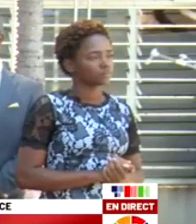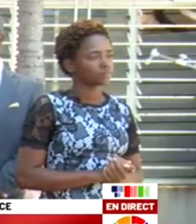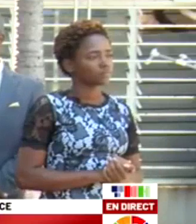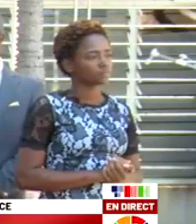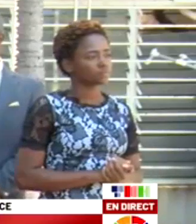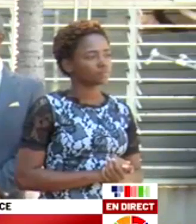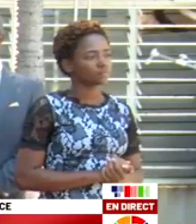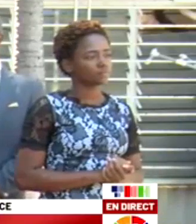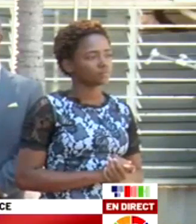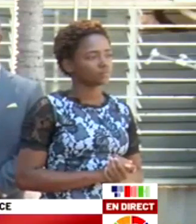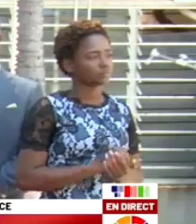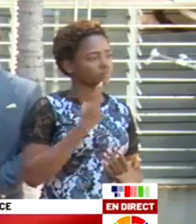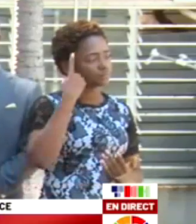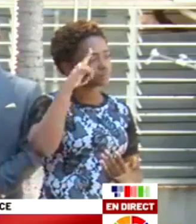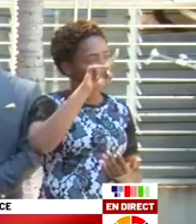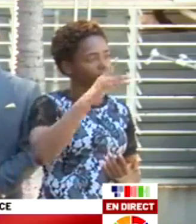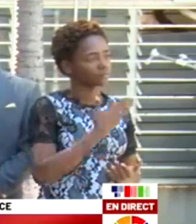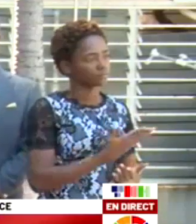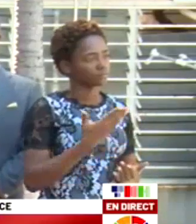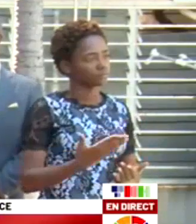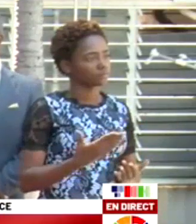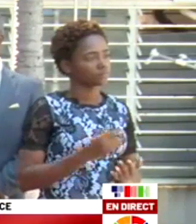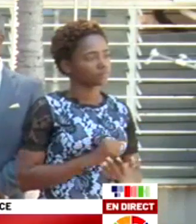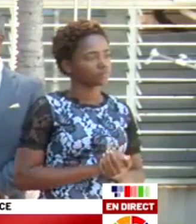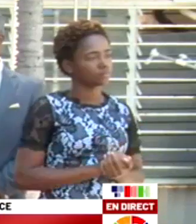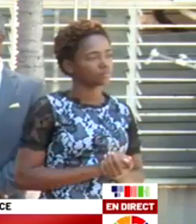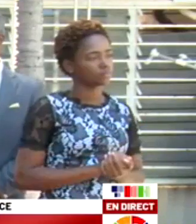pour les affaires